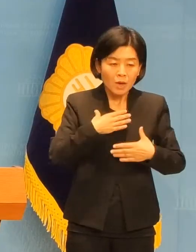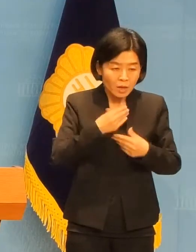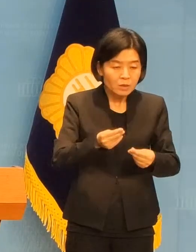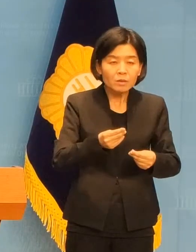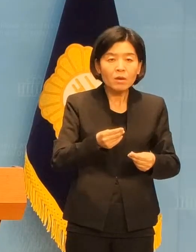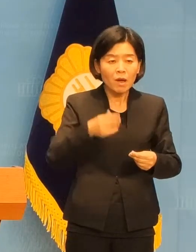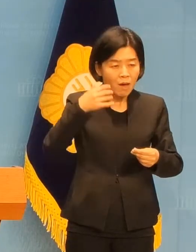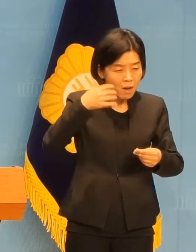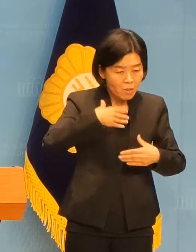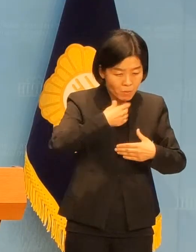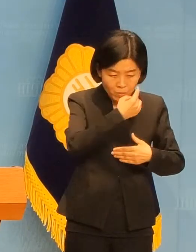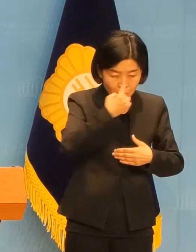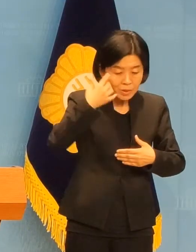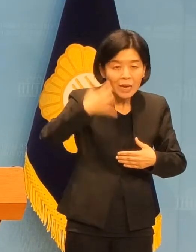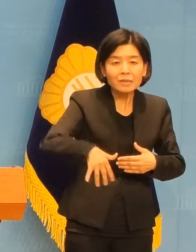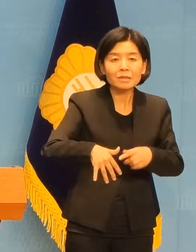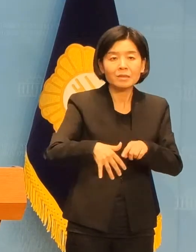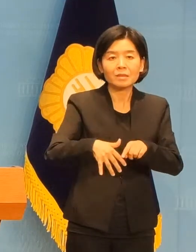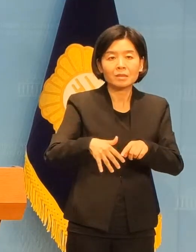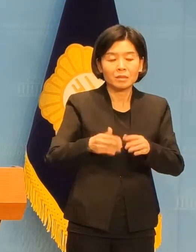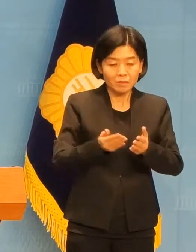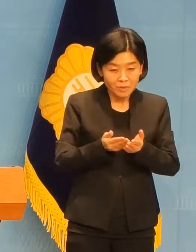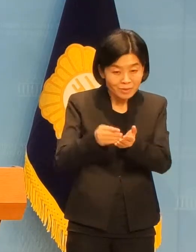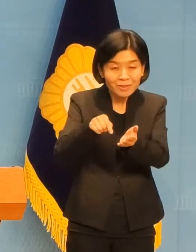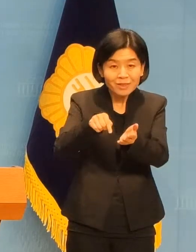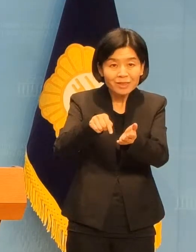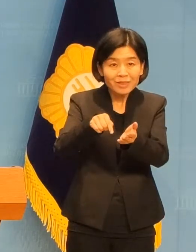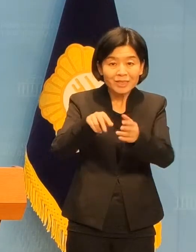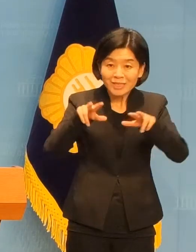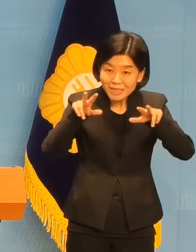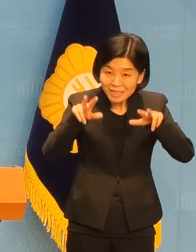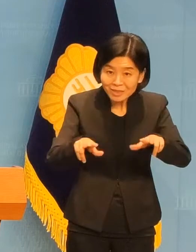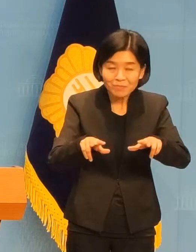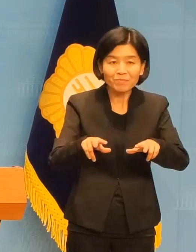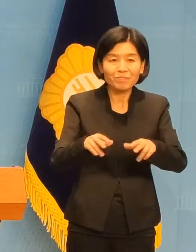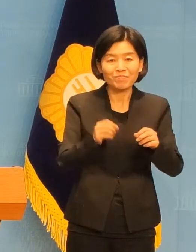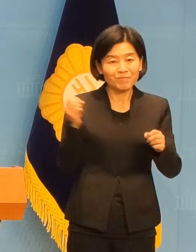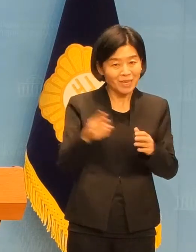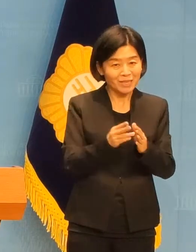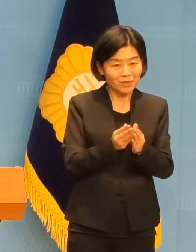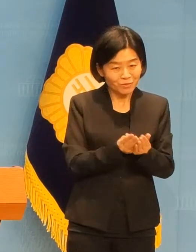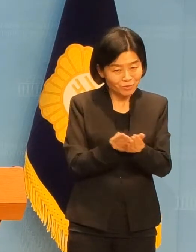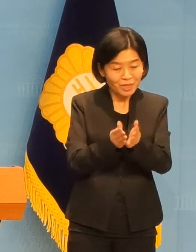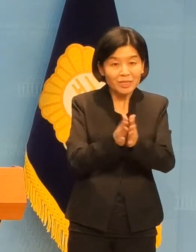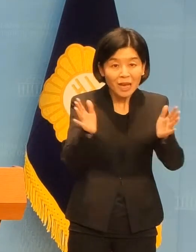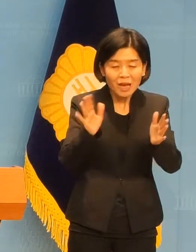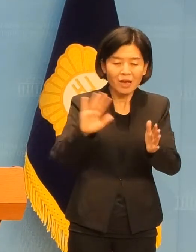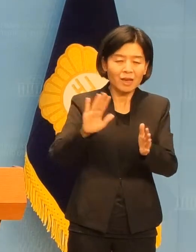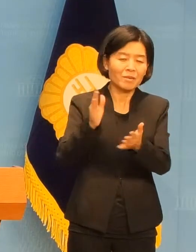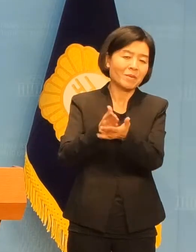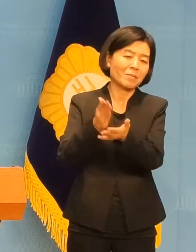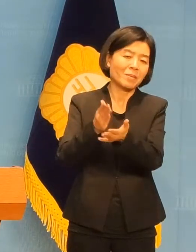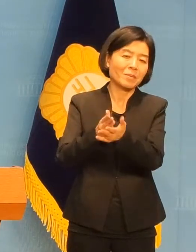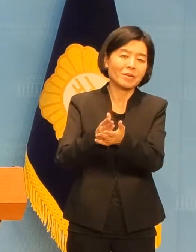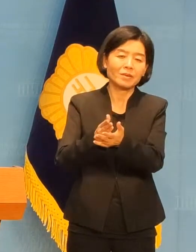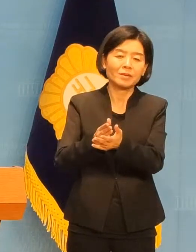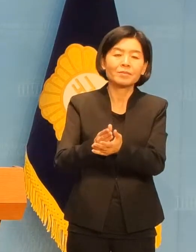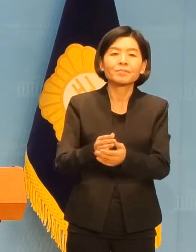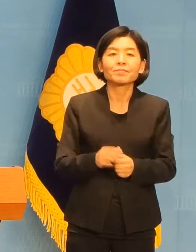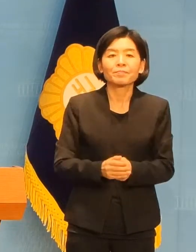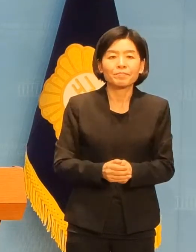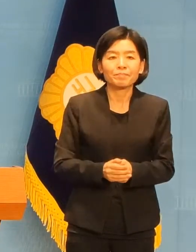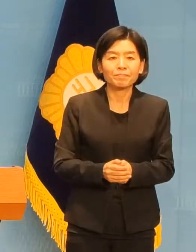않는 한강버스 운항 체계를 운항 재개를 즉각 중단하십시오.